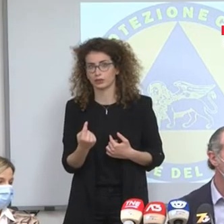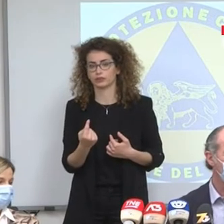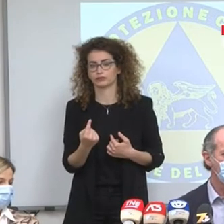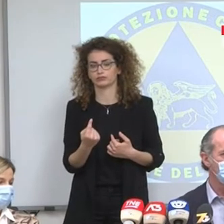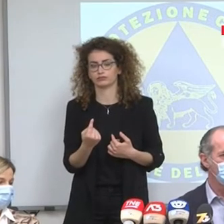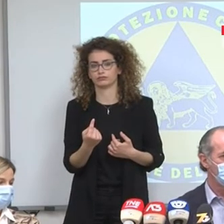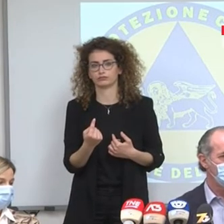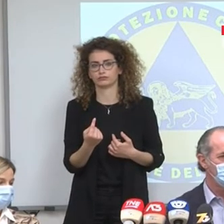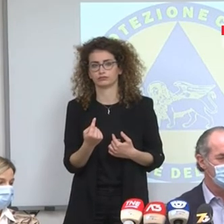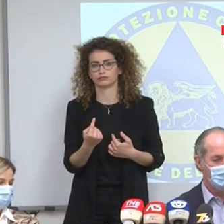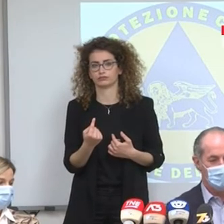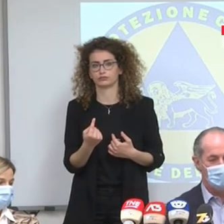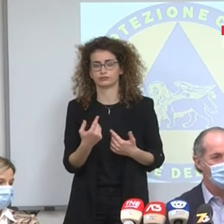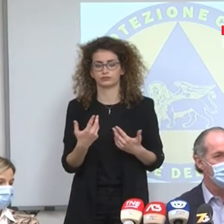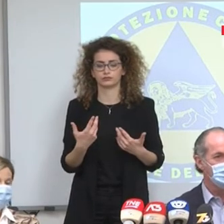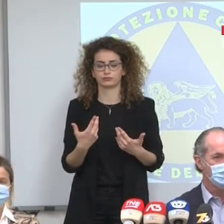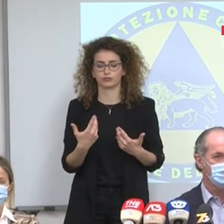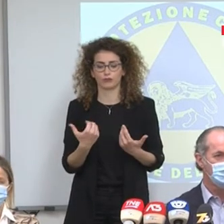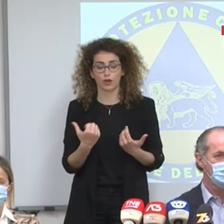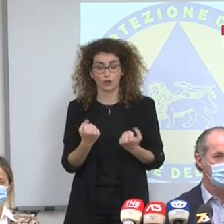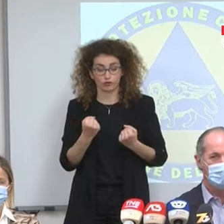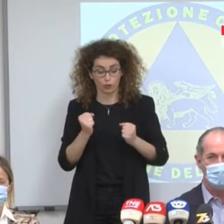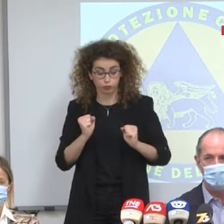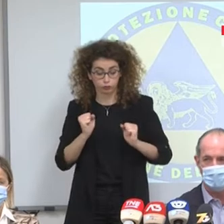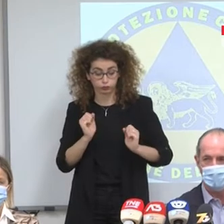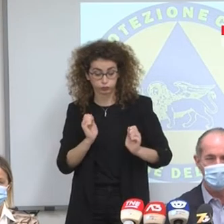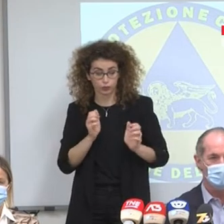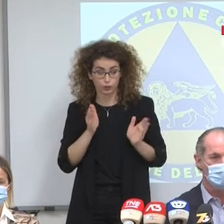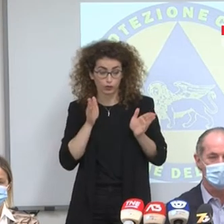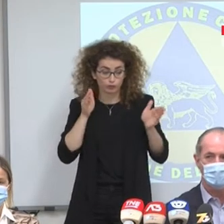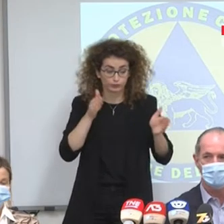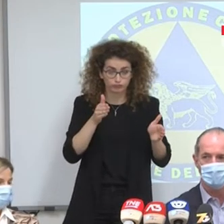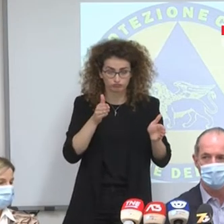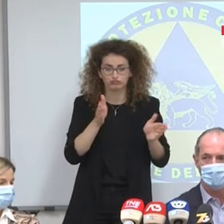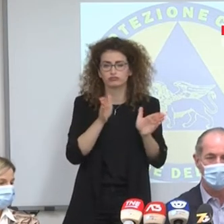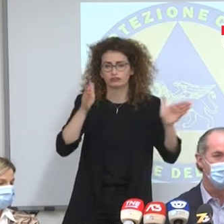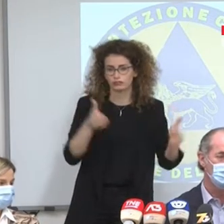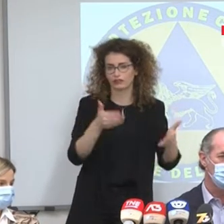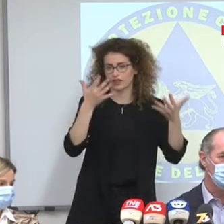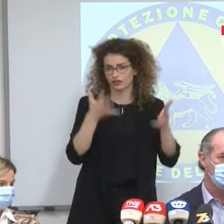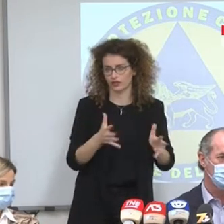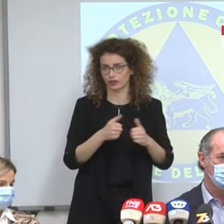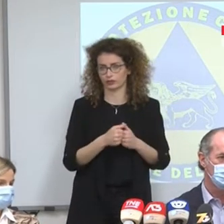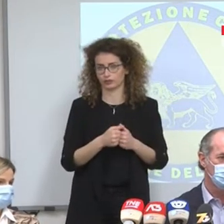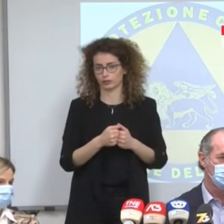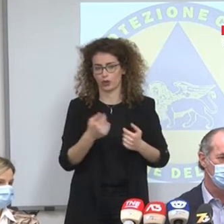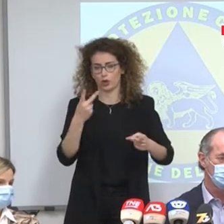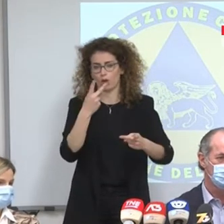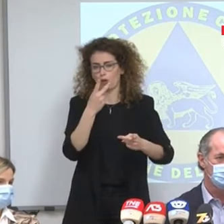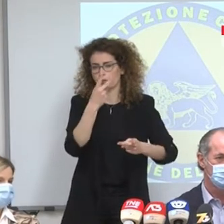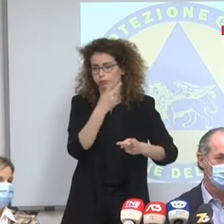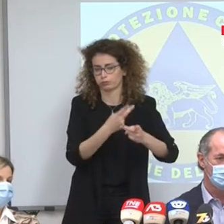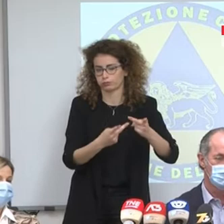attivate tutte le forze che si potevano attivare per cercare di chiudere questa partita, anche in loco,